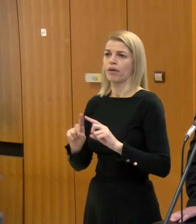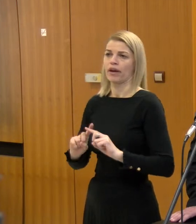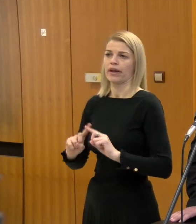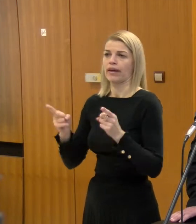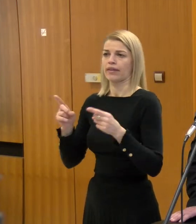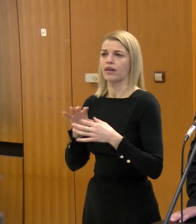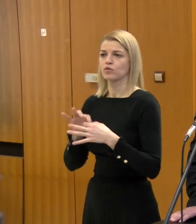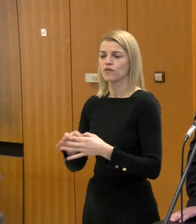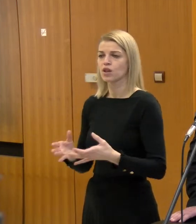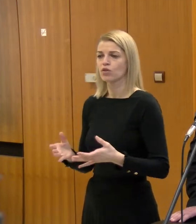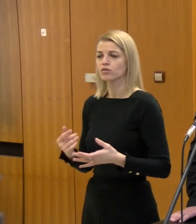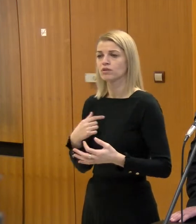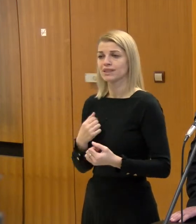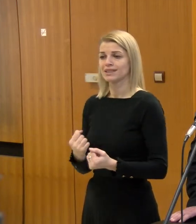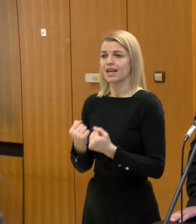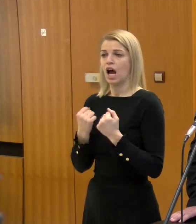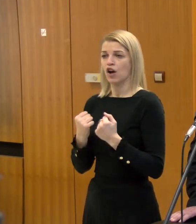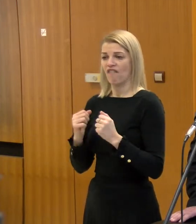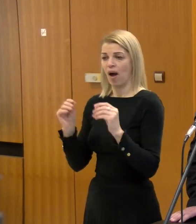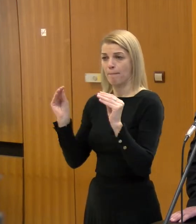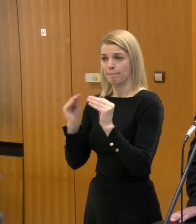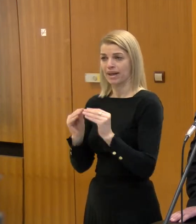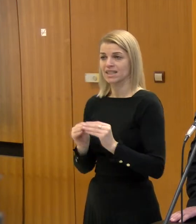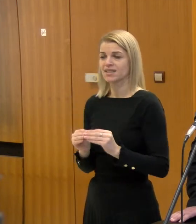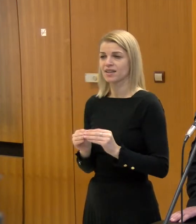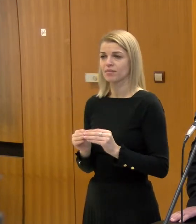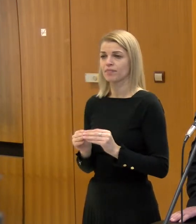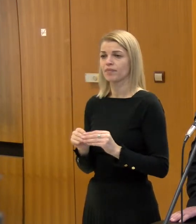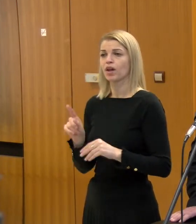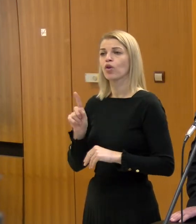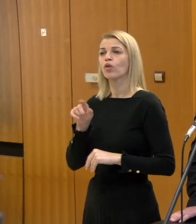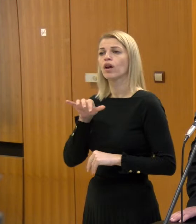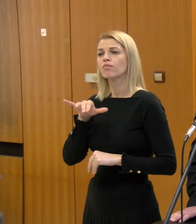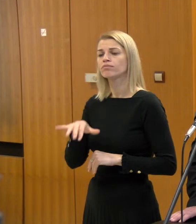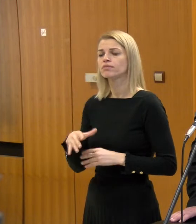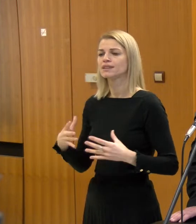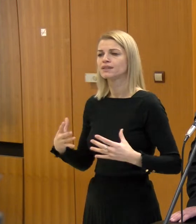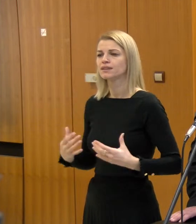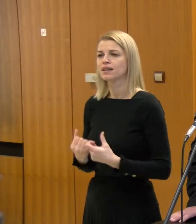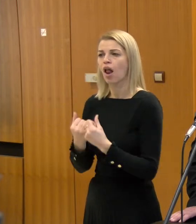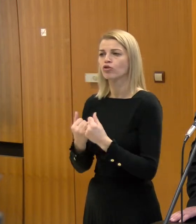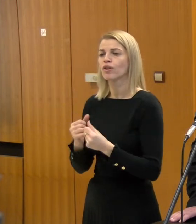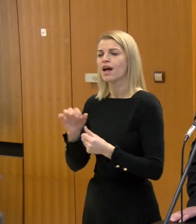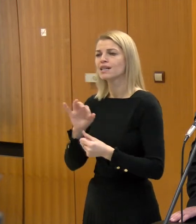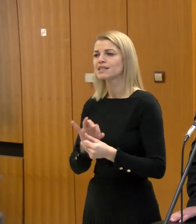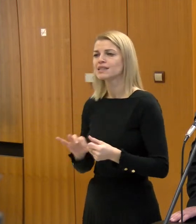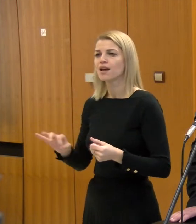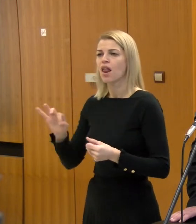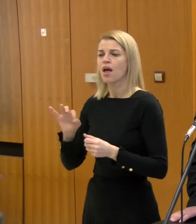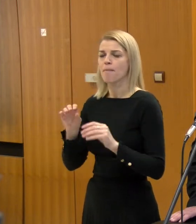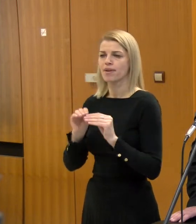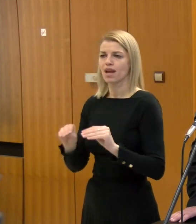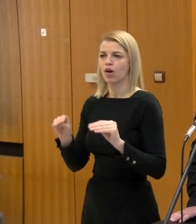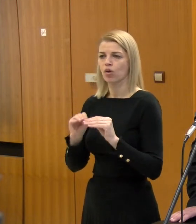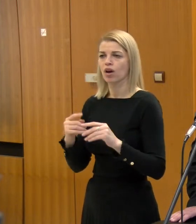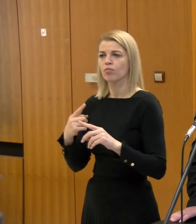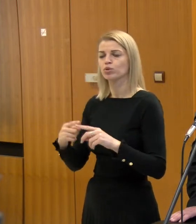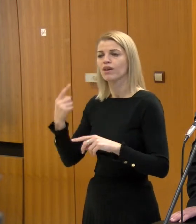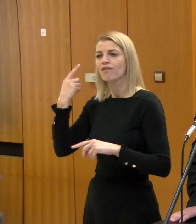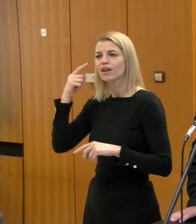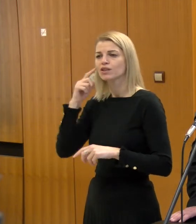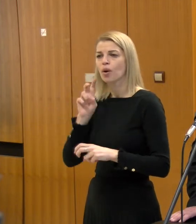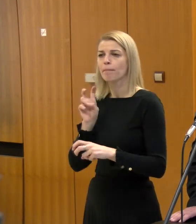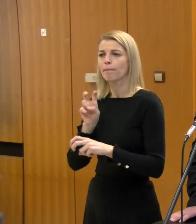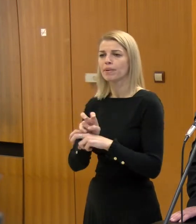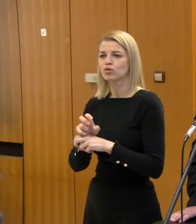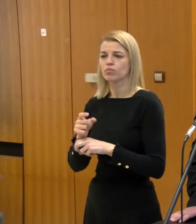Ja zachovávam princípy, ktoré sú založené na celej pedagogike a vedeckom